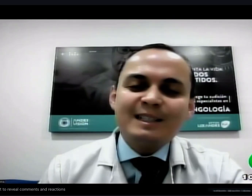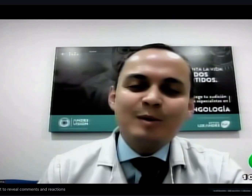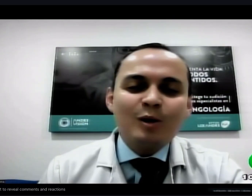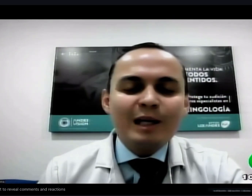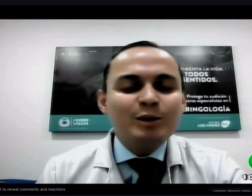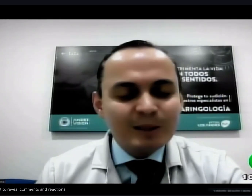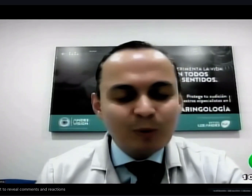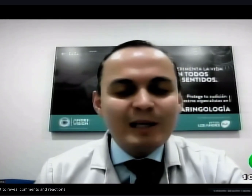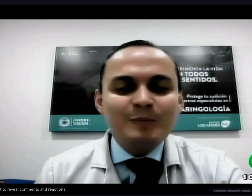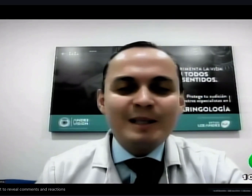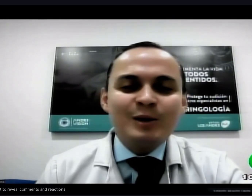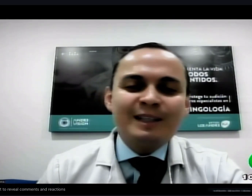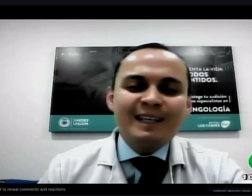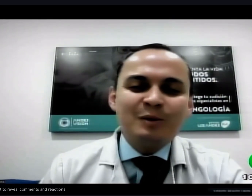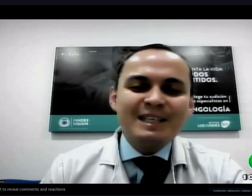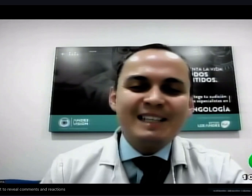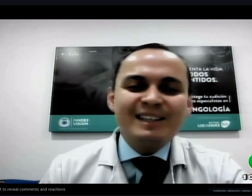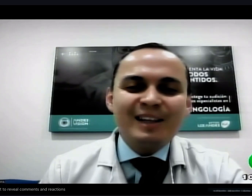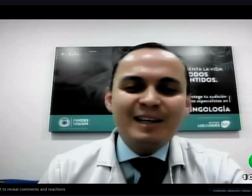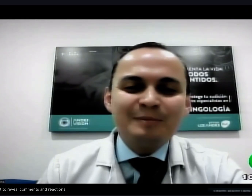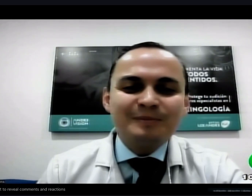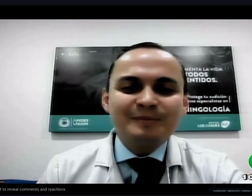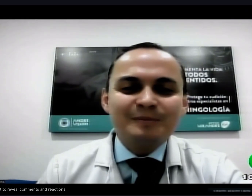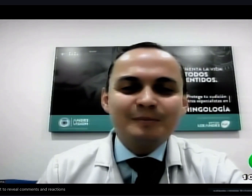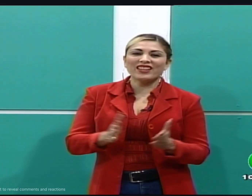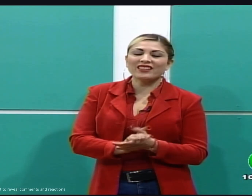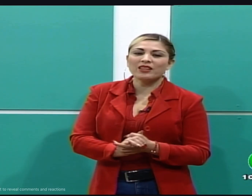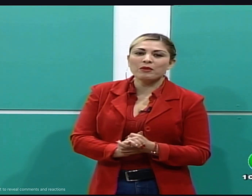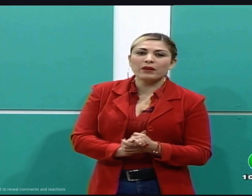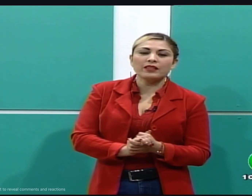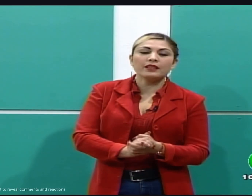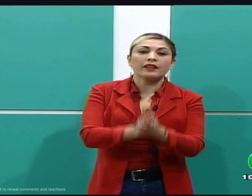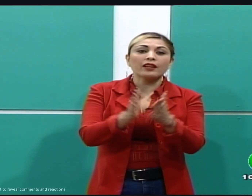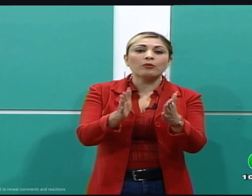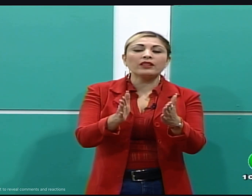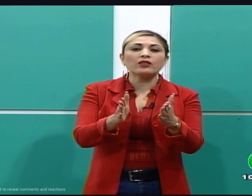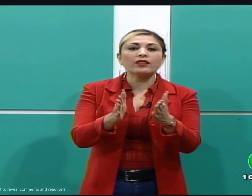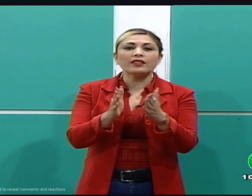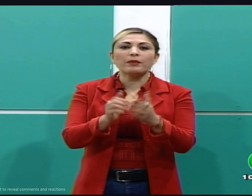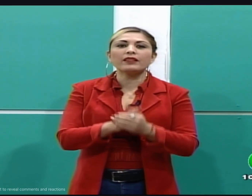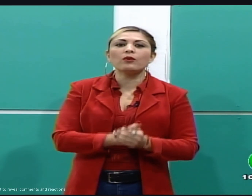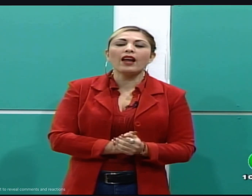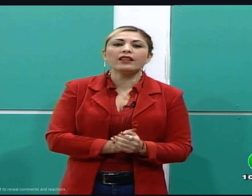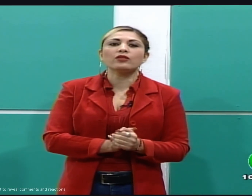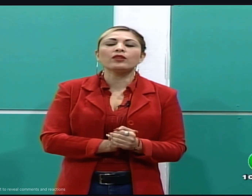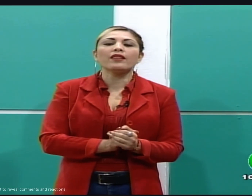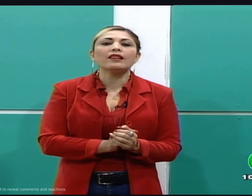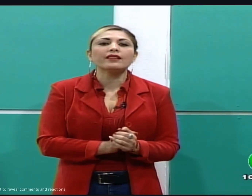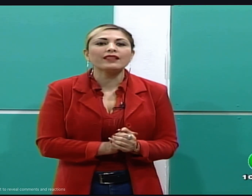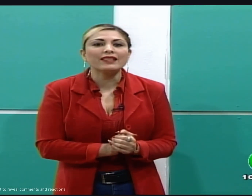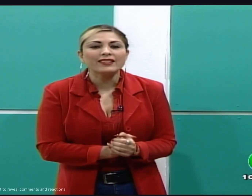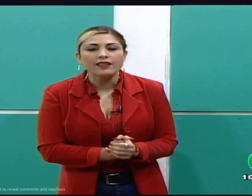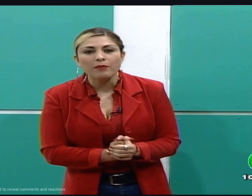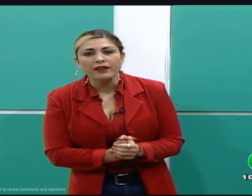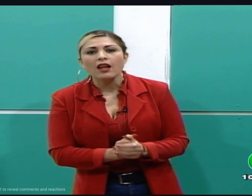gracias, Verónica, a ustedes por el espacio. Que tengan un excelente día. Un abrazo gigante también para ti. Recomendaciones espectaculares, y una de